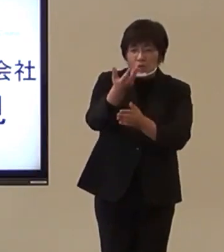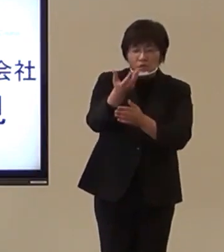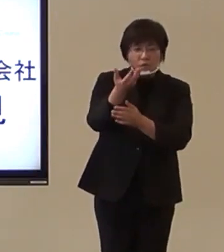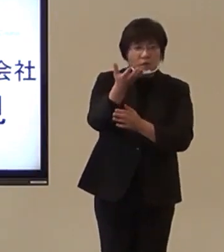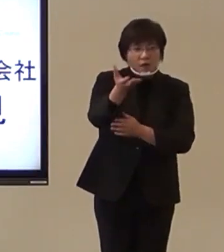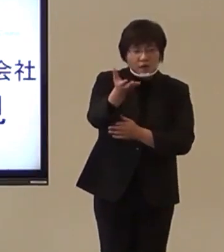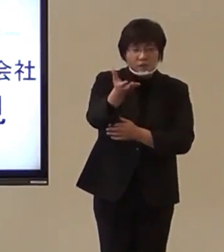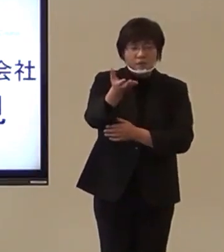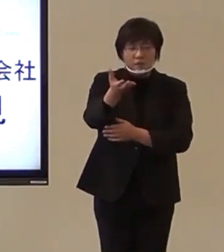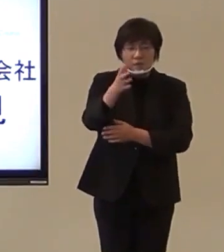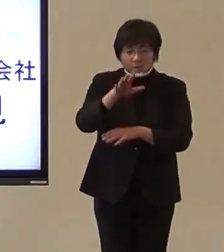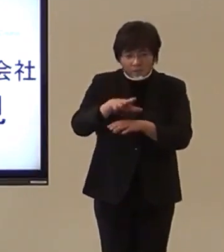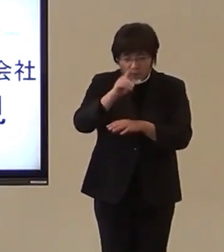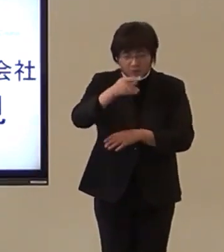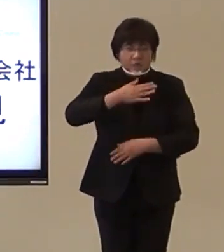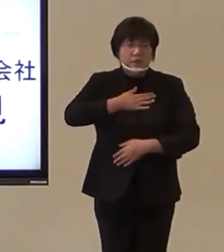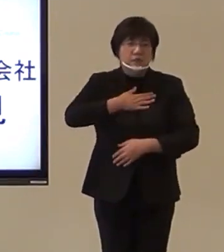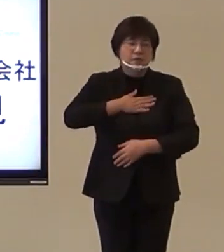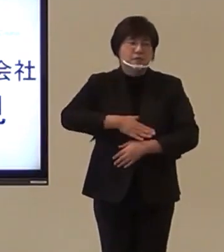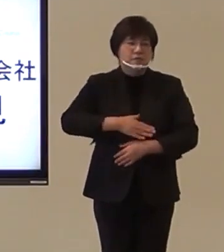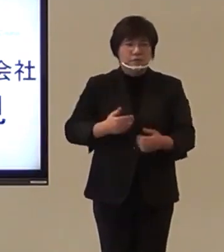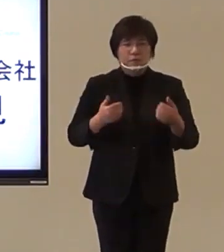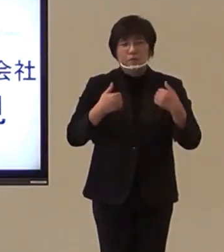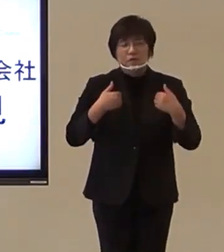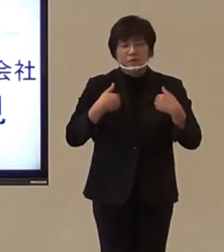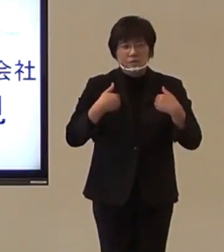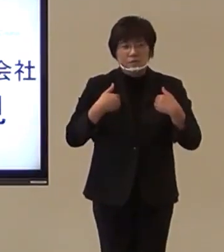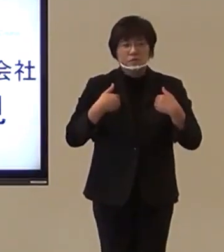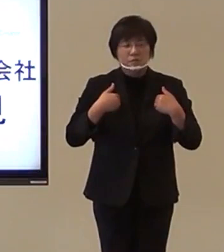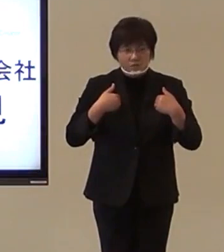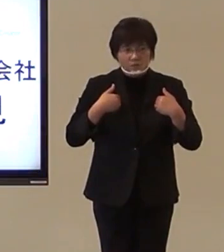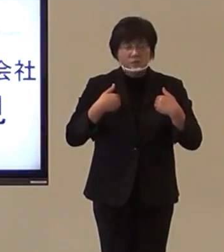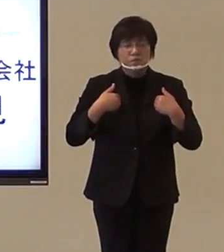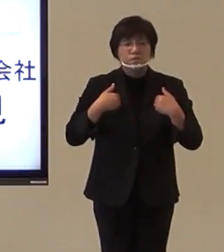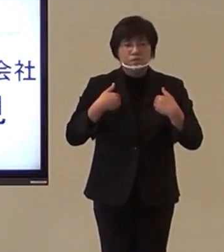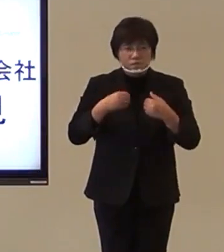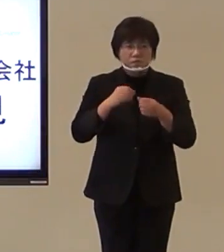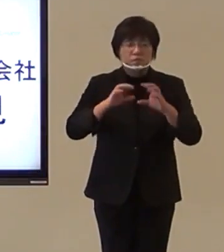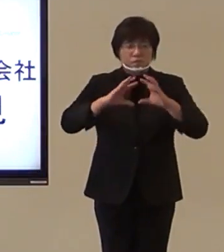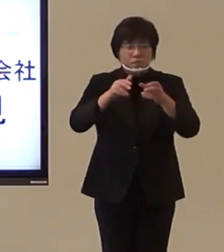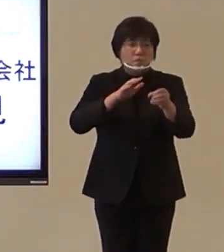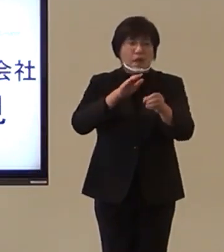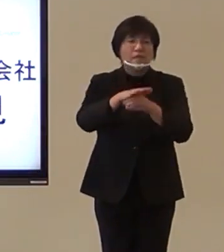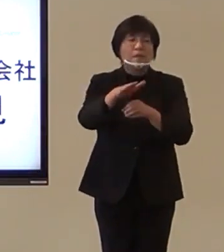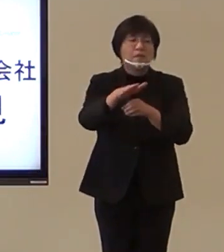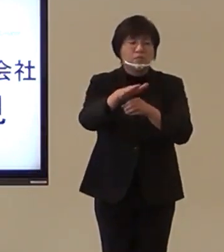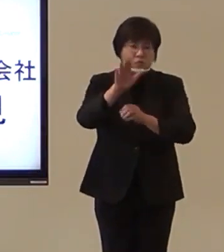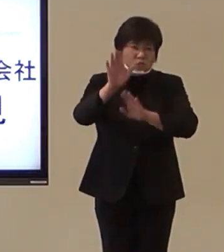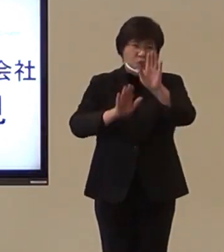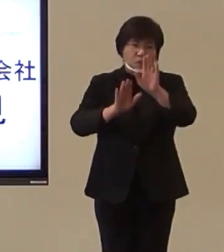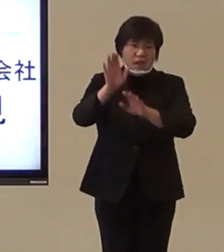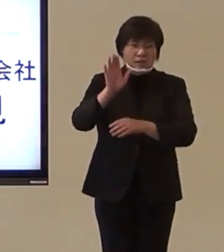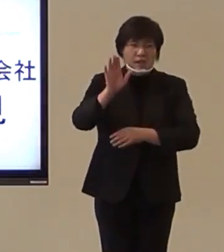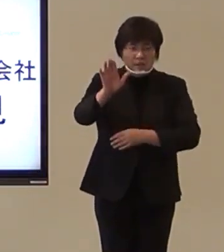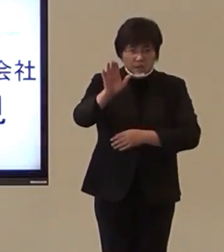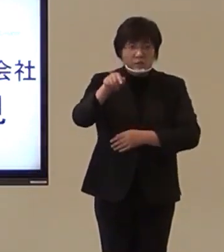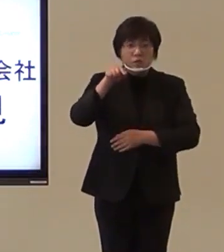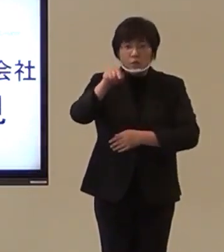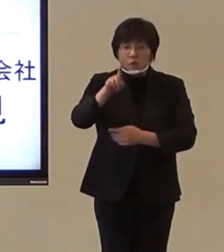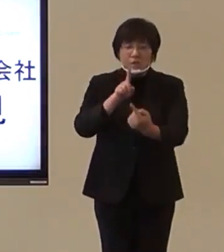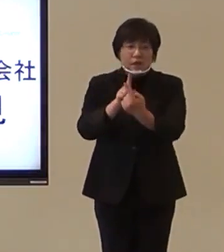ということをまず認識していただきたいと思います。それはパンデミックです。世界がこのパンデミックに対